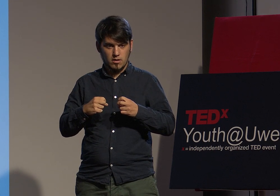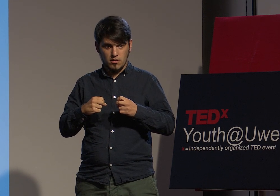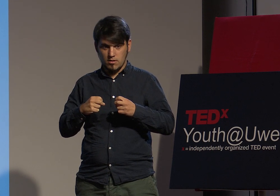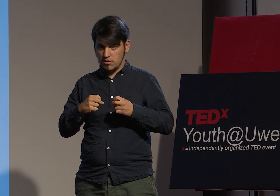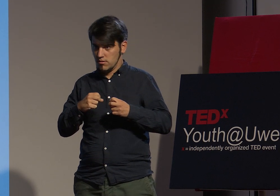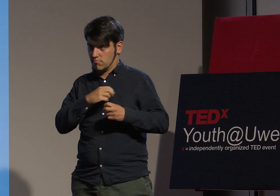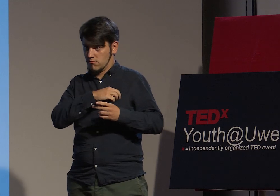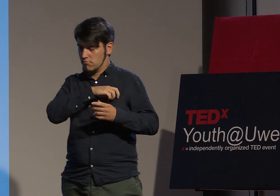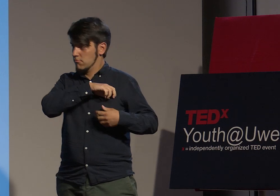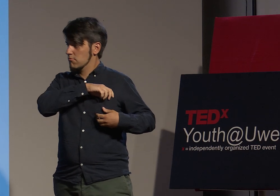Проблем ли е според вас глухотата?